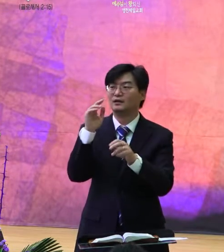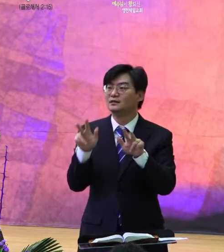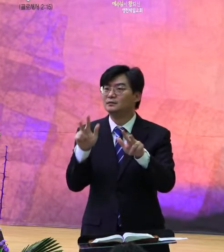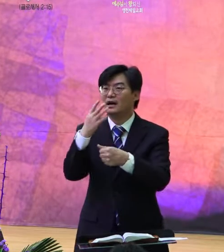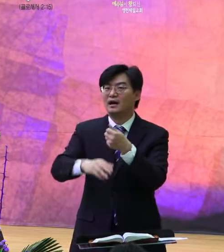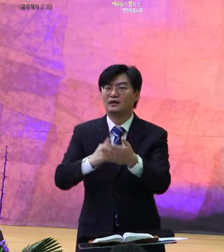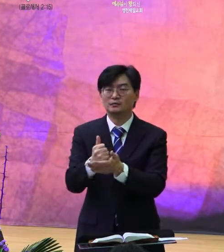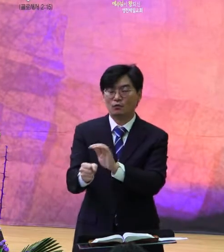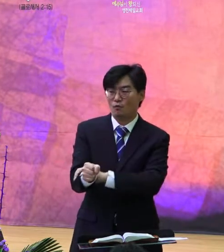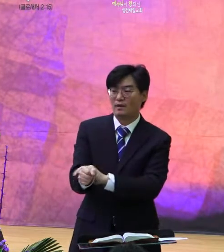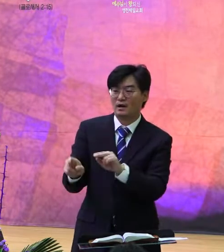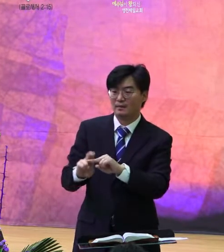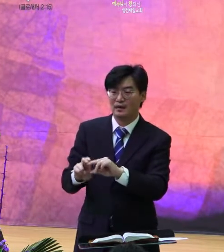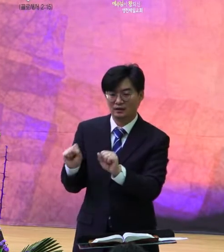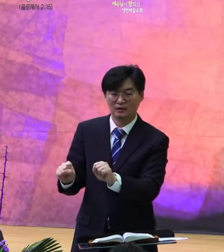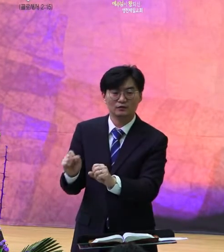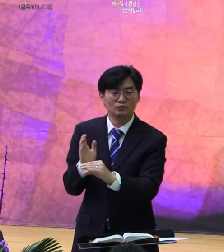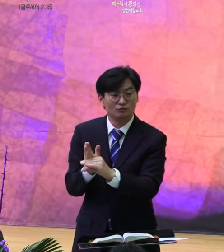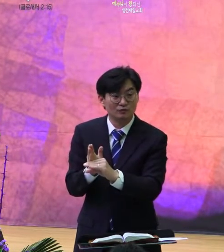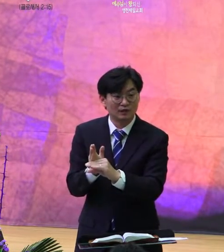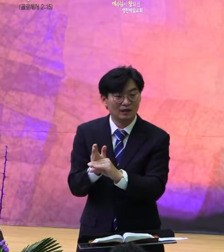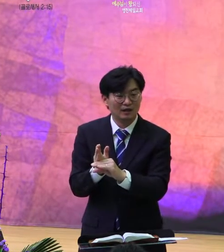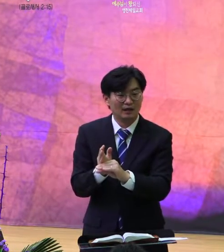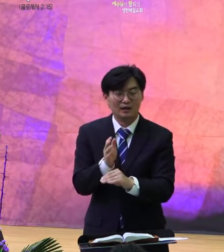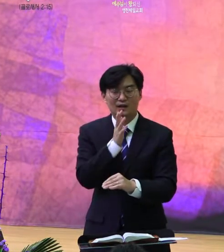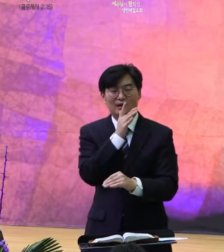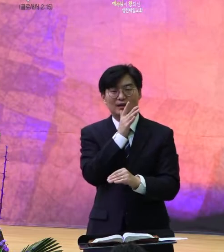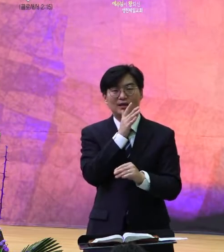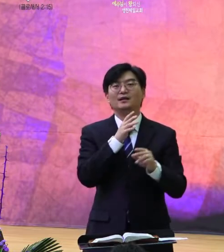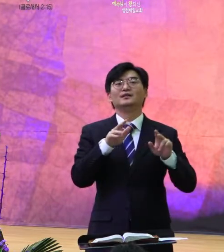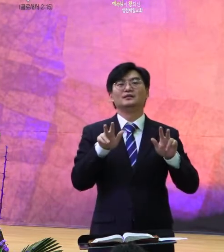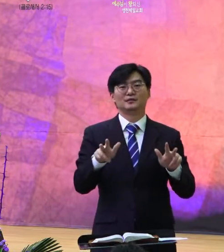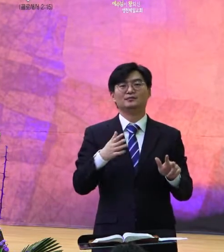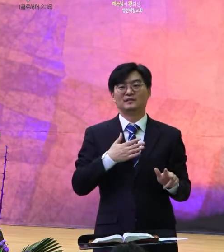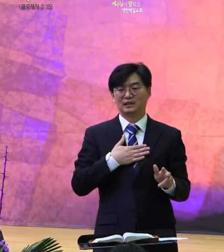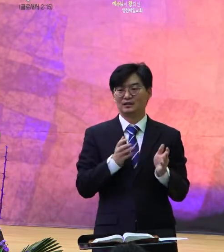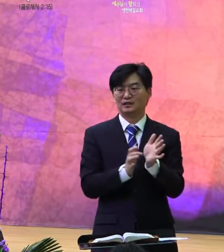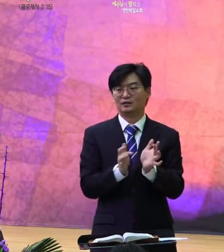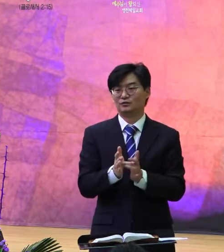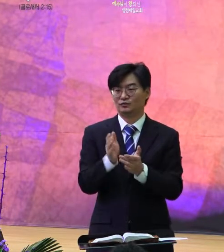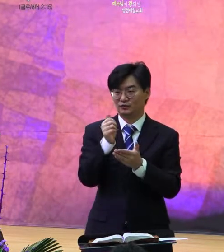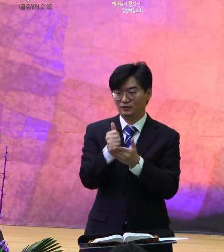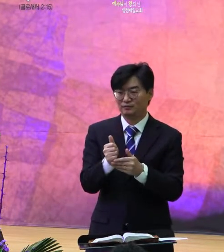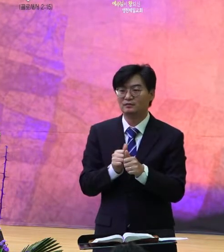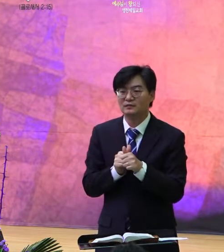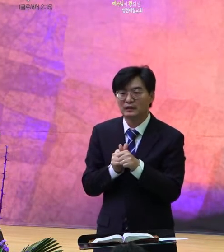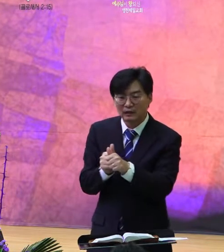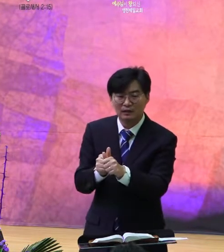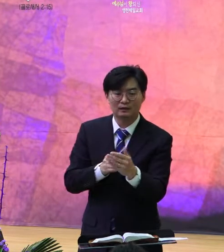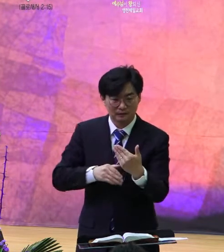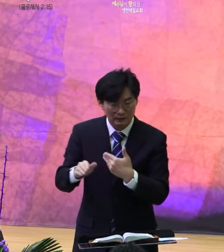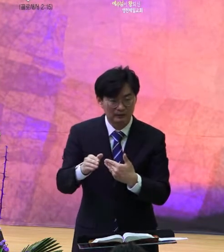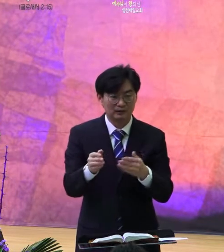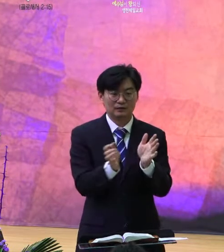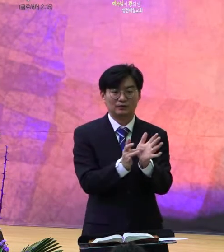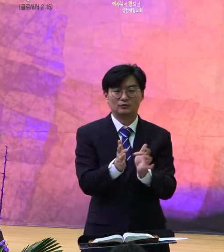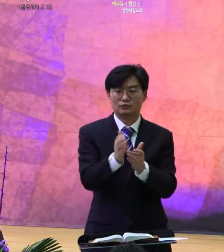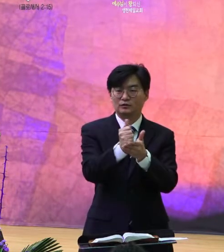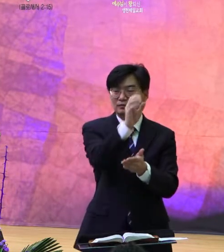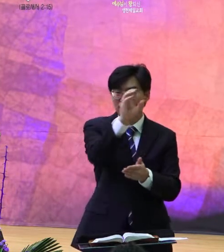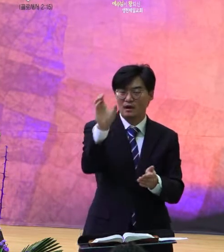길을 예수님을 따라가야 합니다. 이것이 신앙의 정도입니다. 우리가 걷는 신앙의 길입니다.